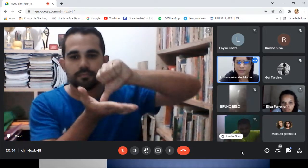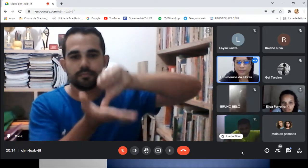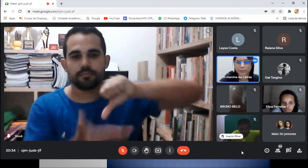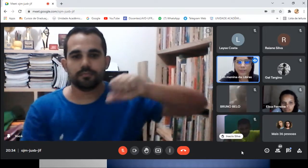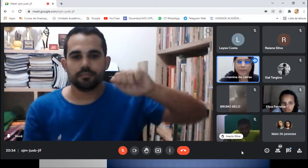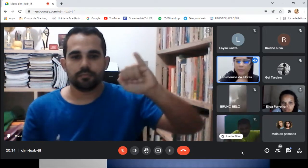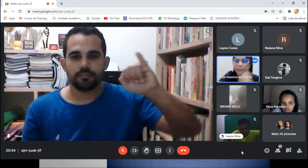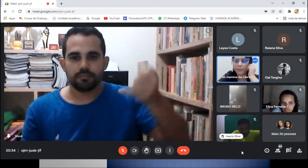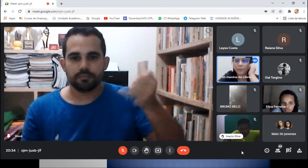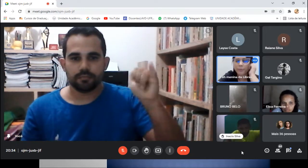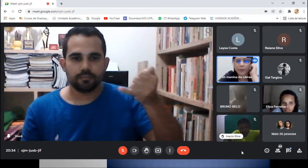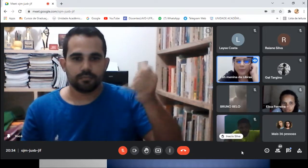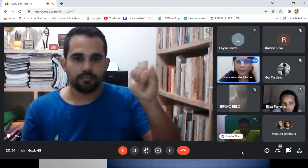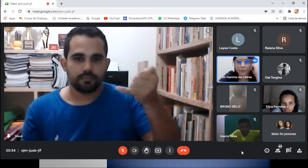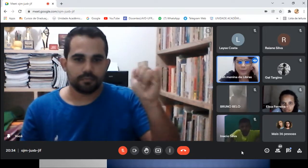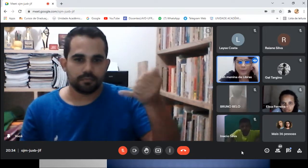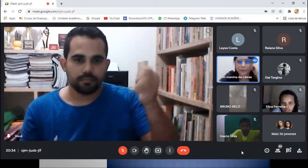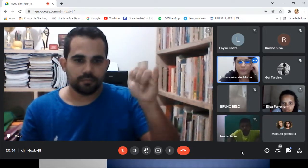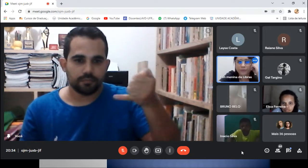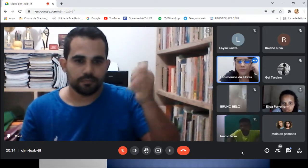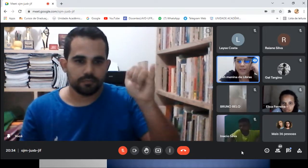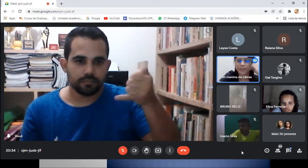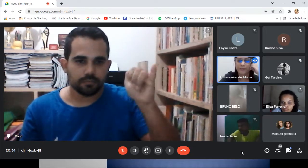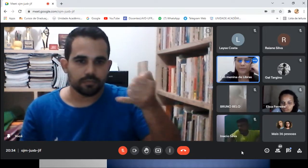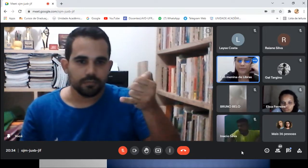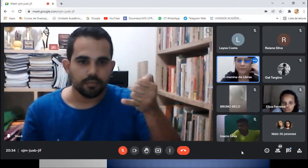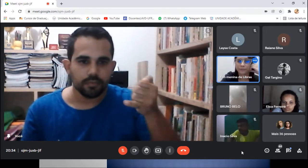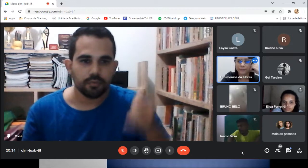Vamos agora para o polo Juazeiro.